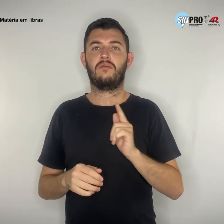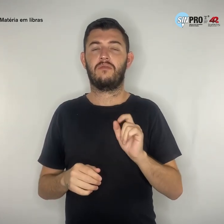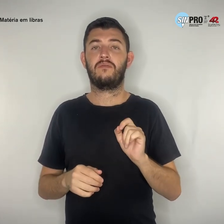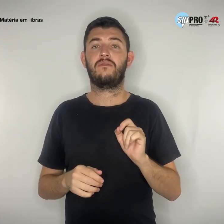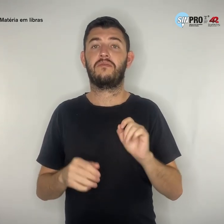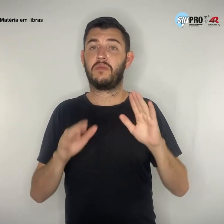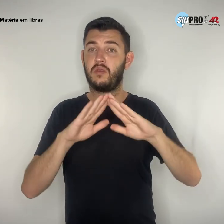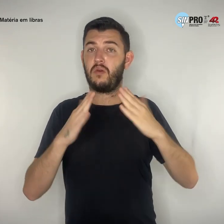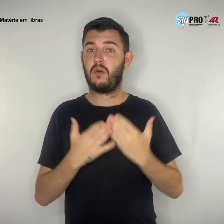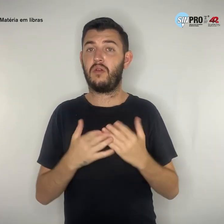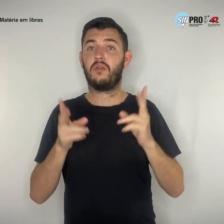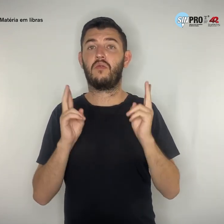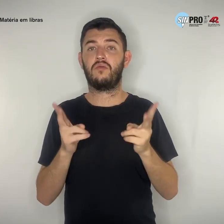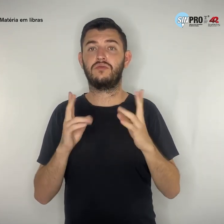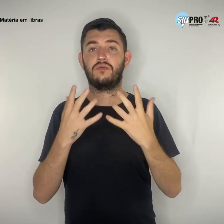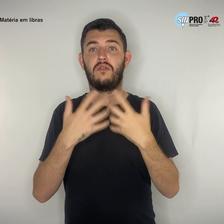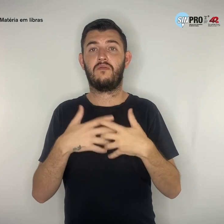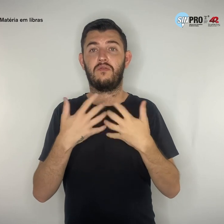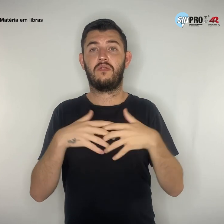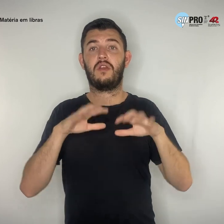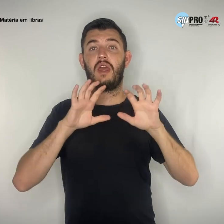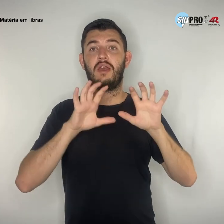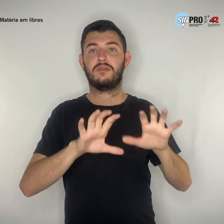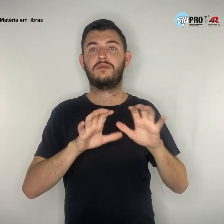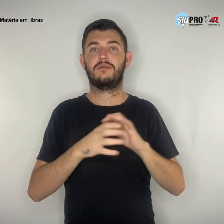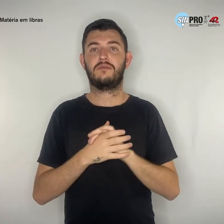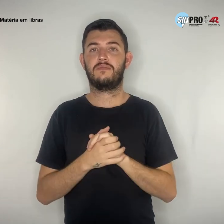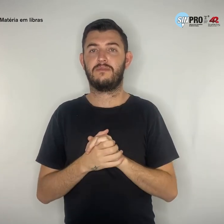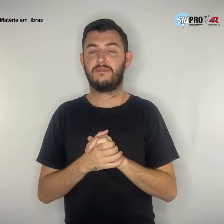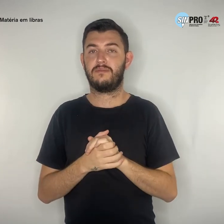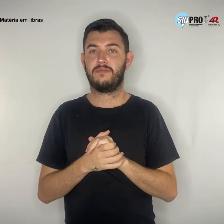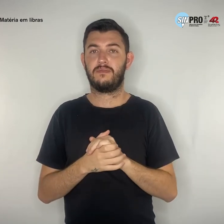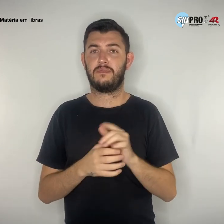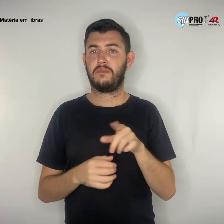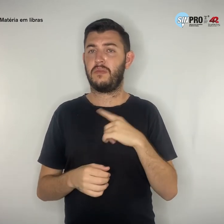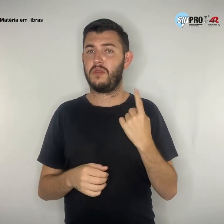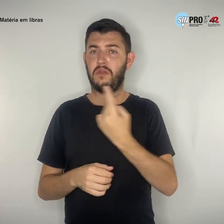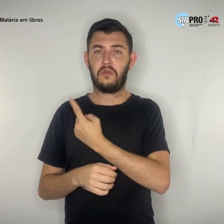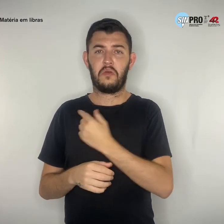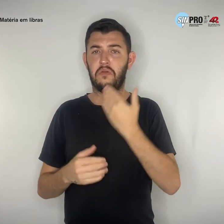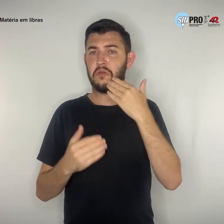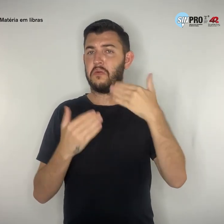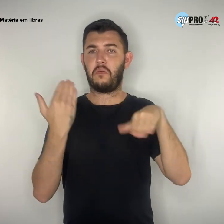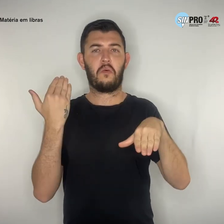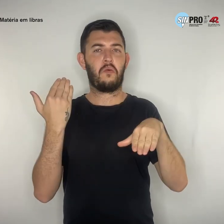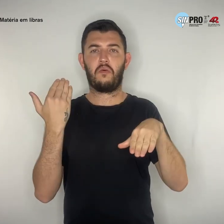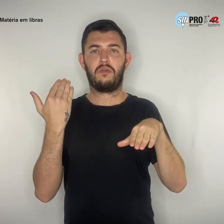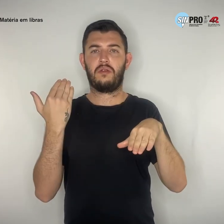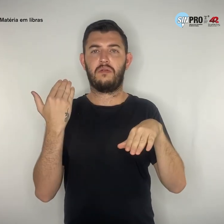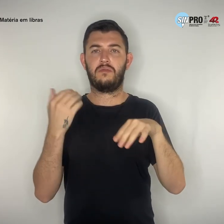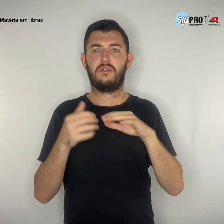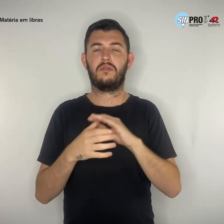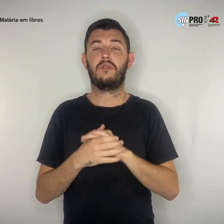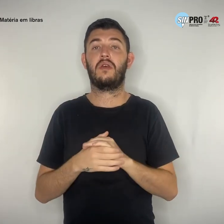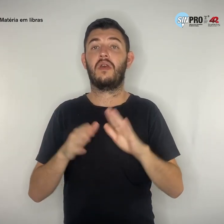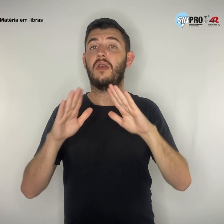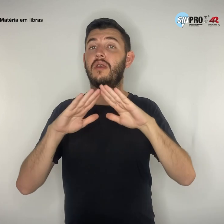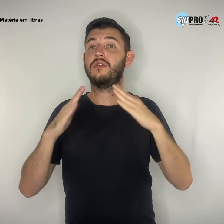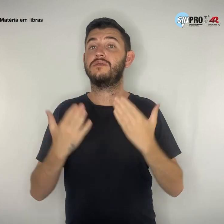a funcionar dessa maneira. Nós não concordamos com isso. A escola